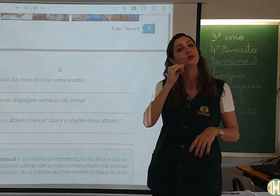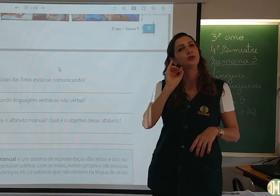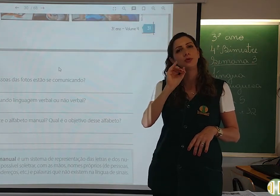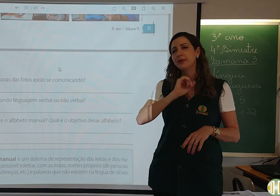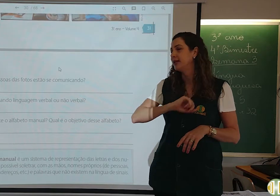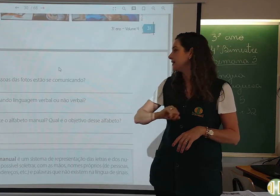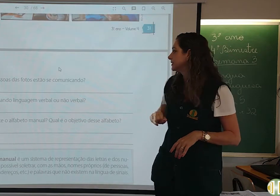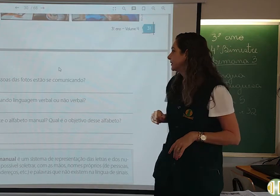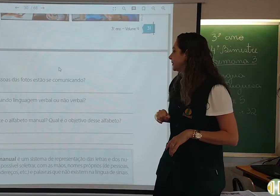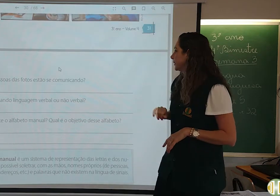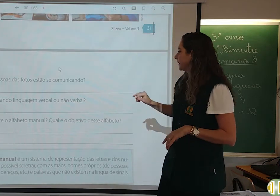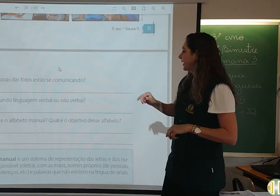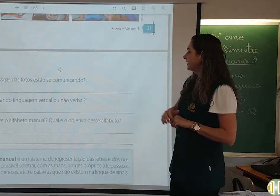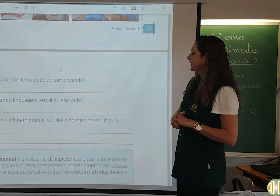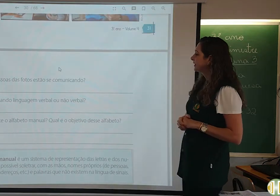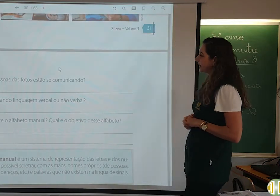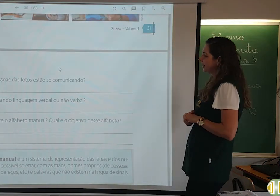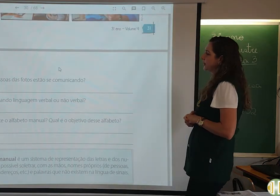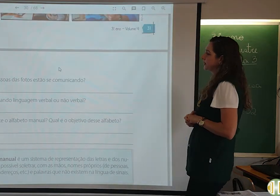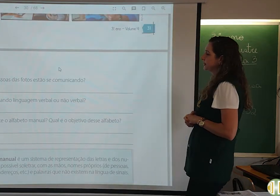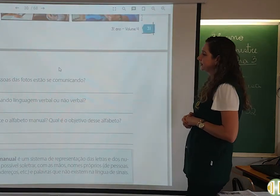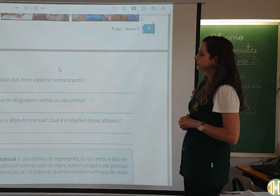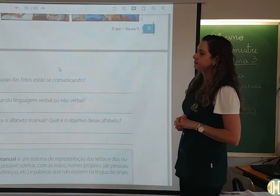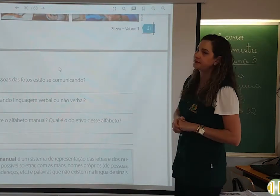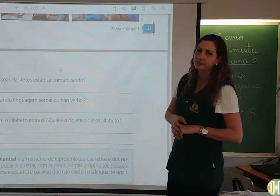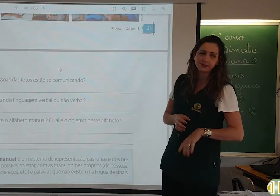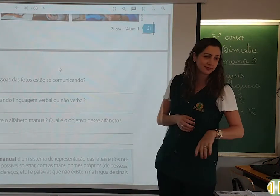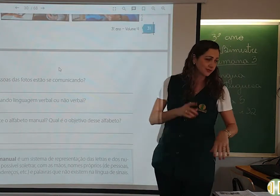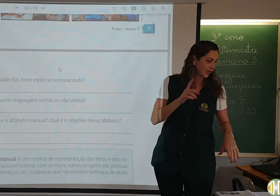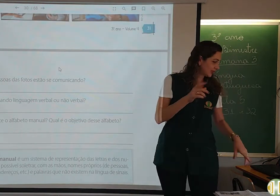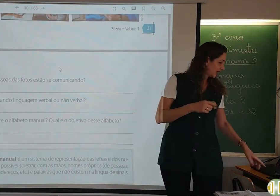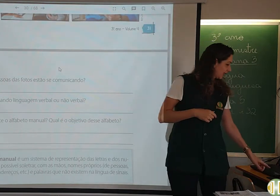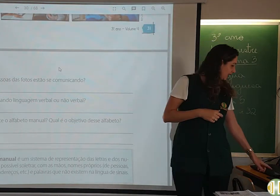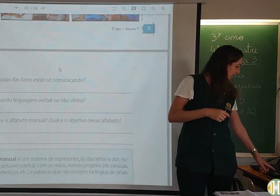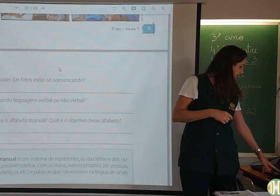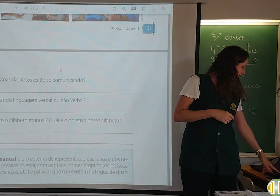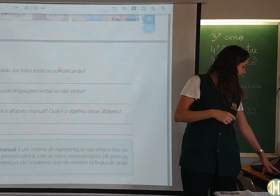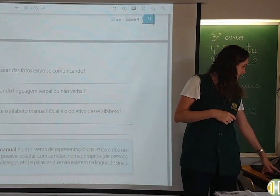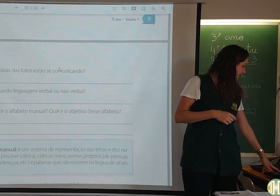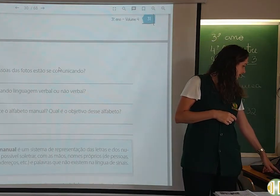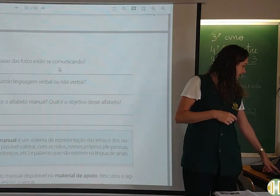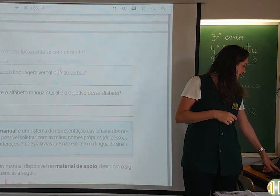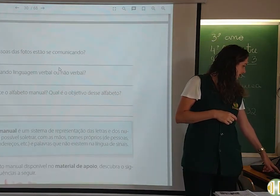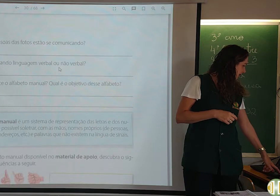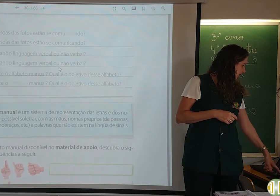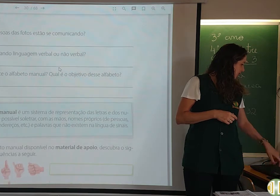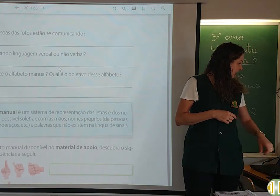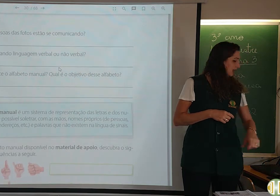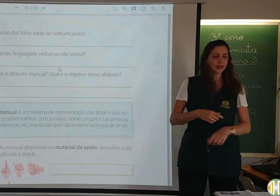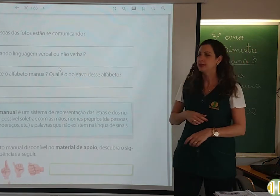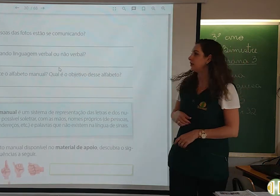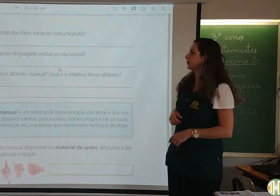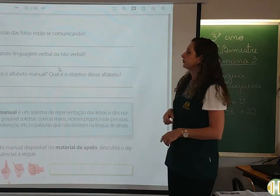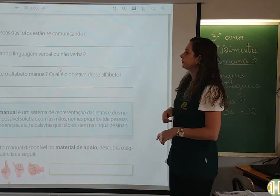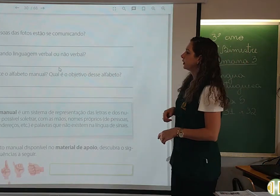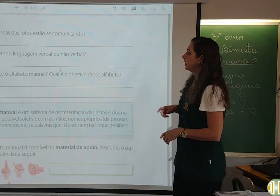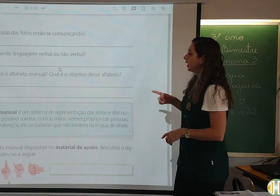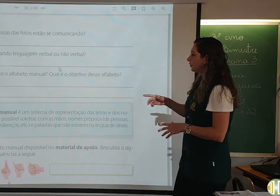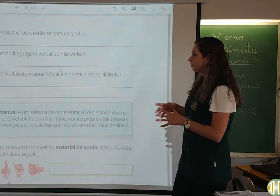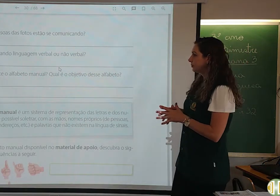não obedece, né? Legal, né? Tem que treinar. Olha lá então,